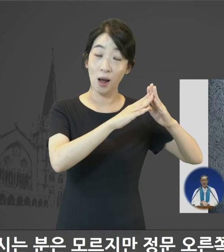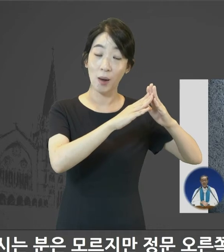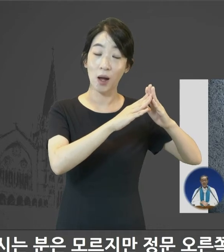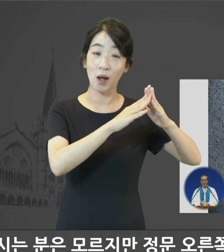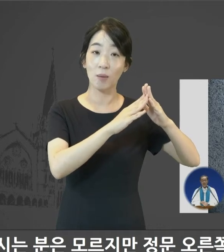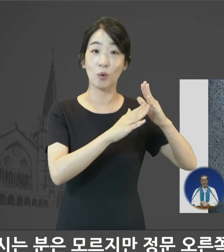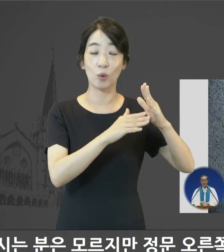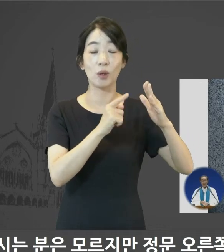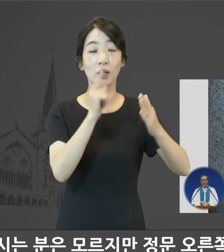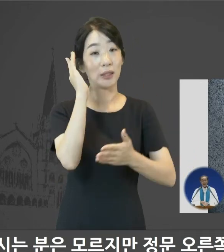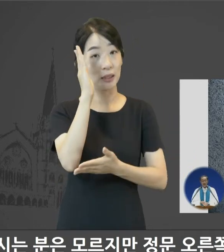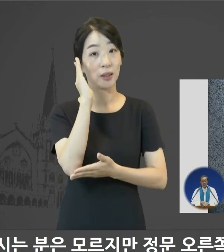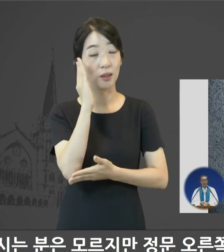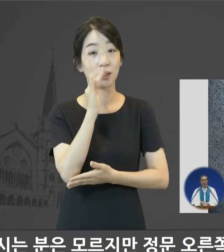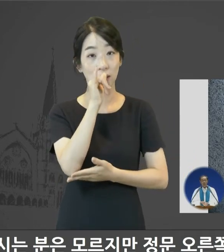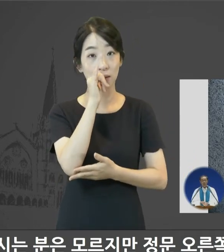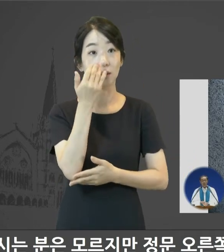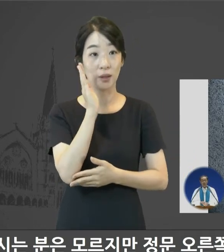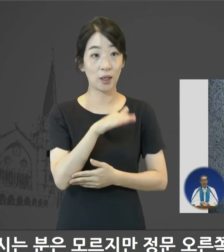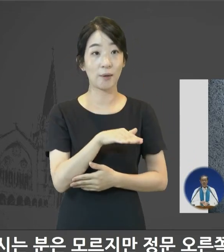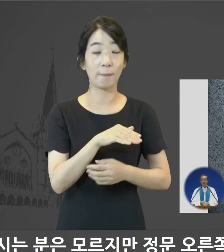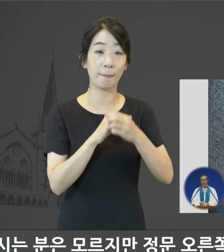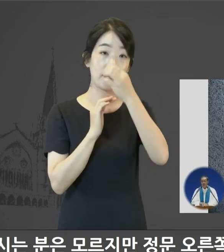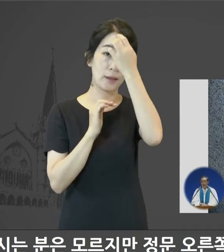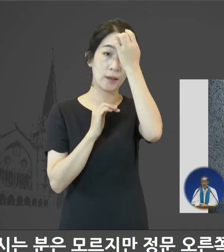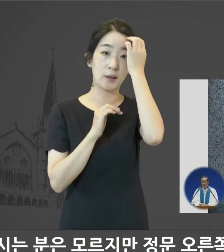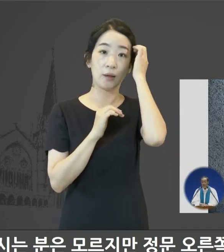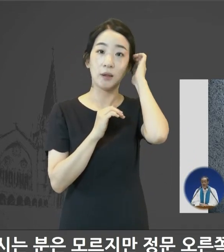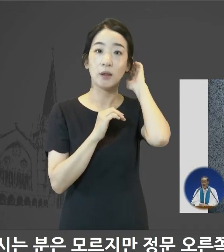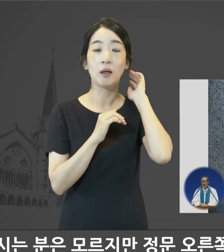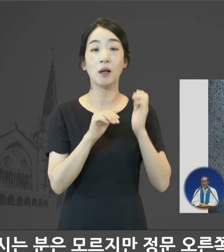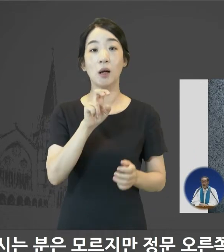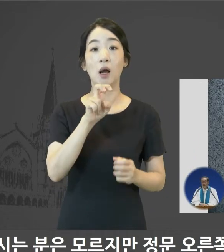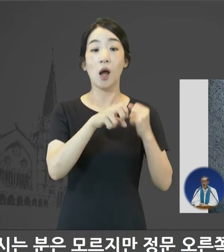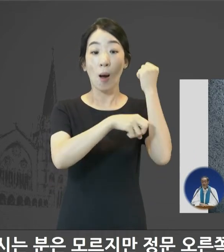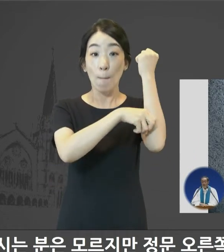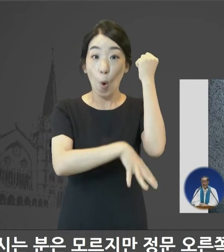겁니다. 여러분, 모퉁이 돌은 머릿돌이 아닙니다.